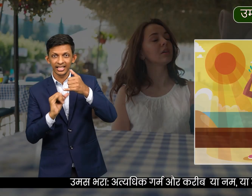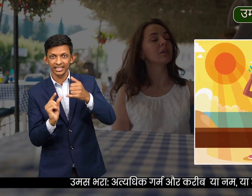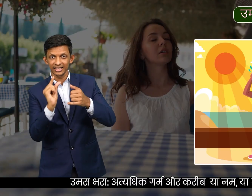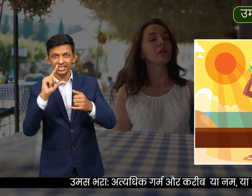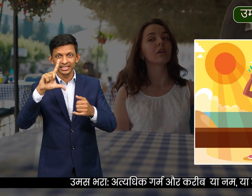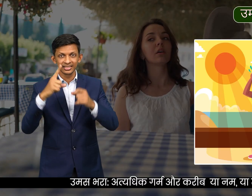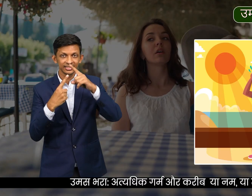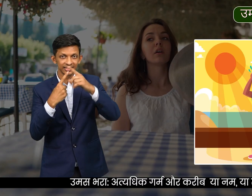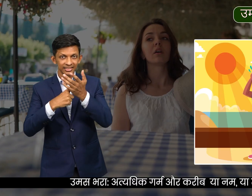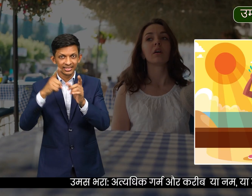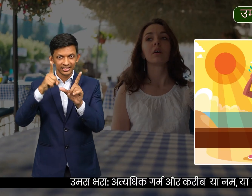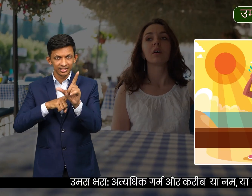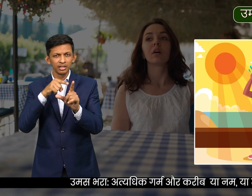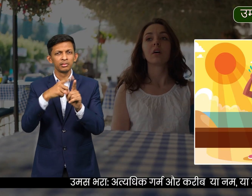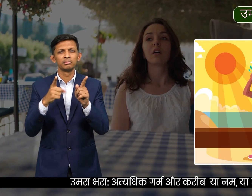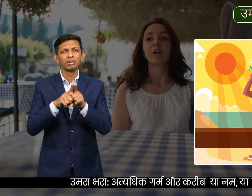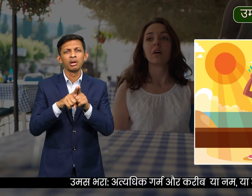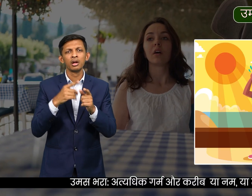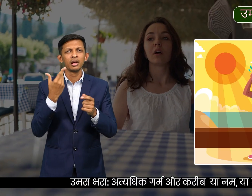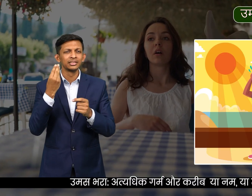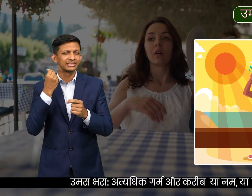उमस भरा।